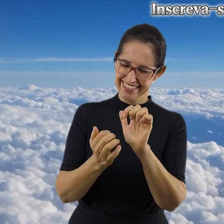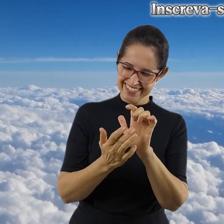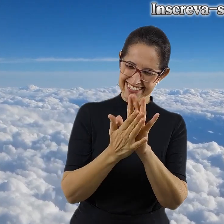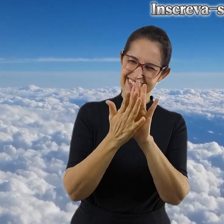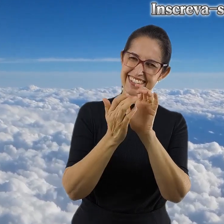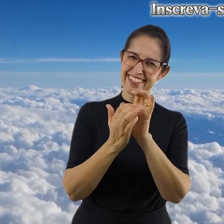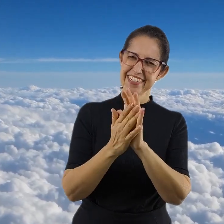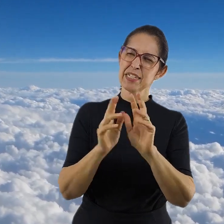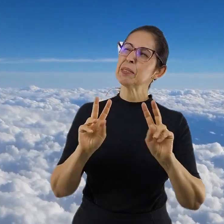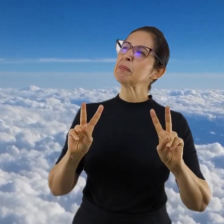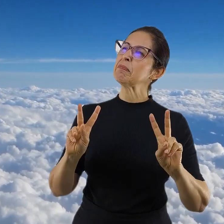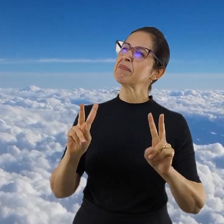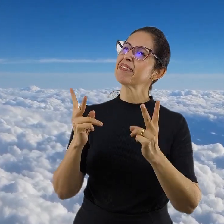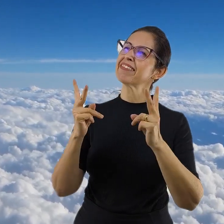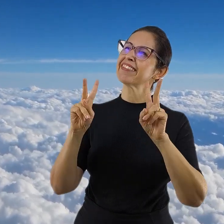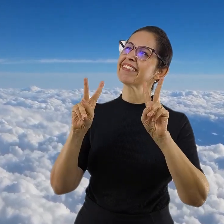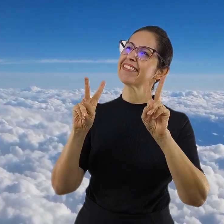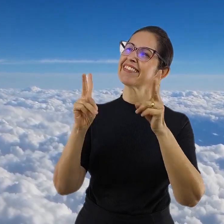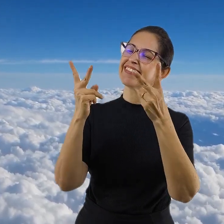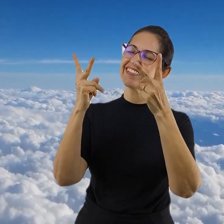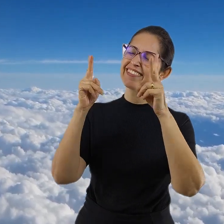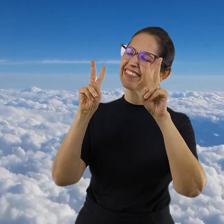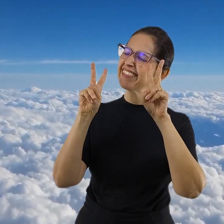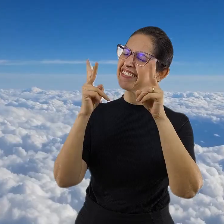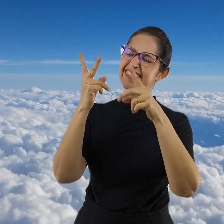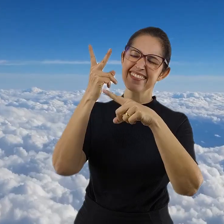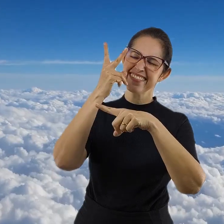Fiz o canto de vitória,